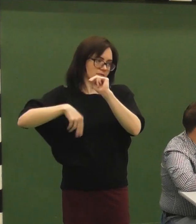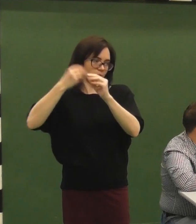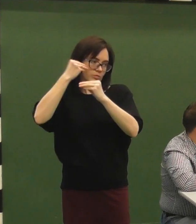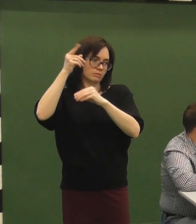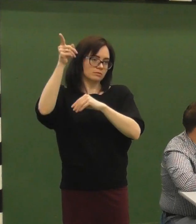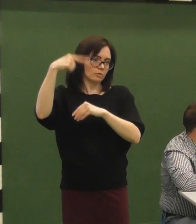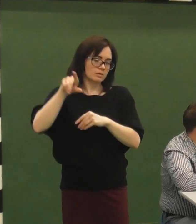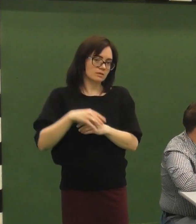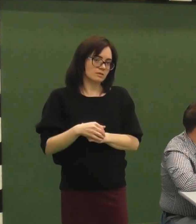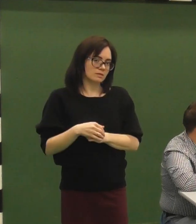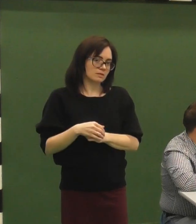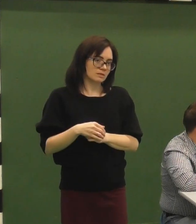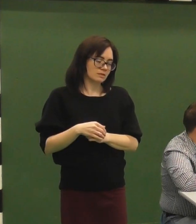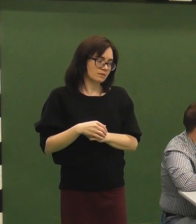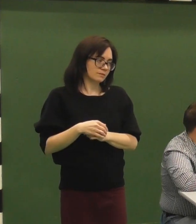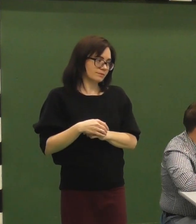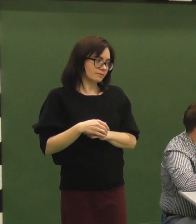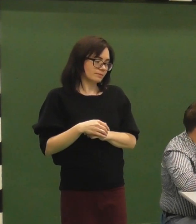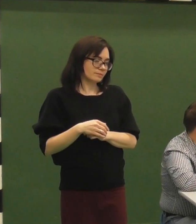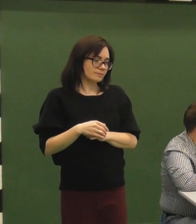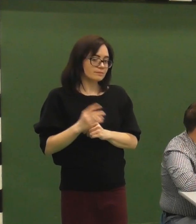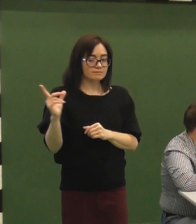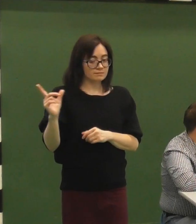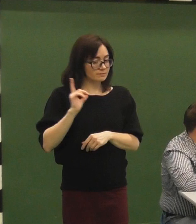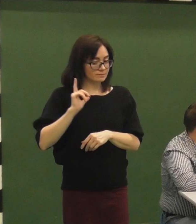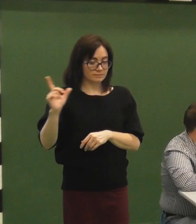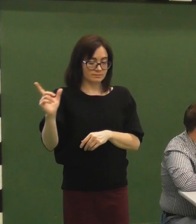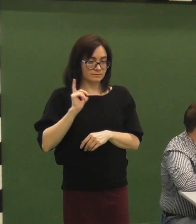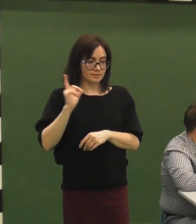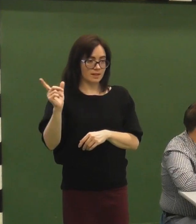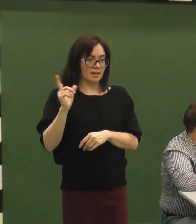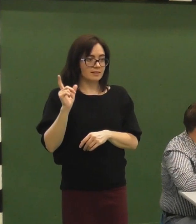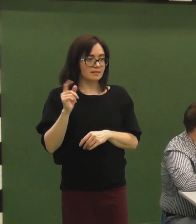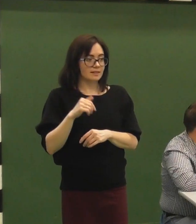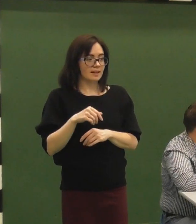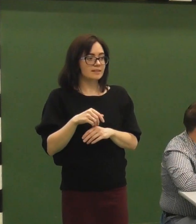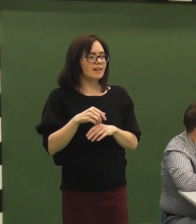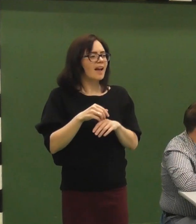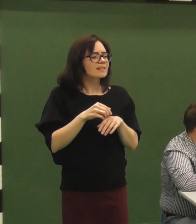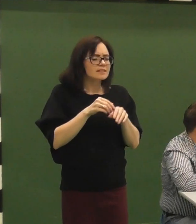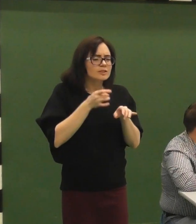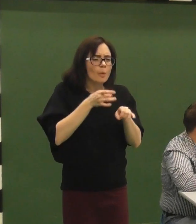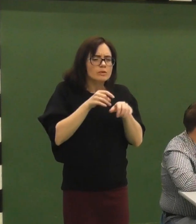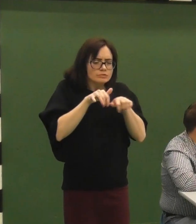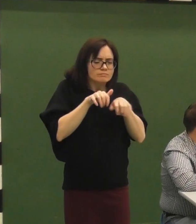És mind a ketten elmentünk gyors és képírást tanulni.